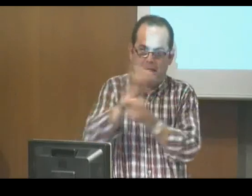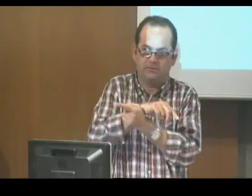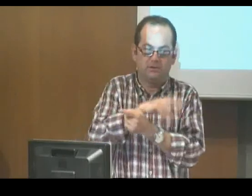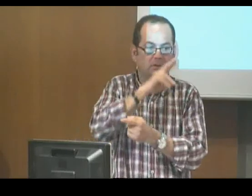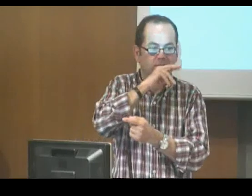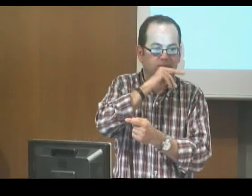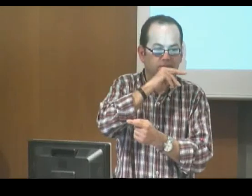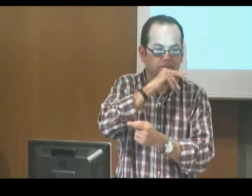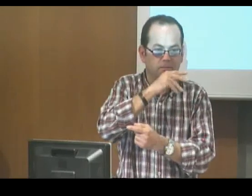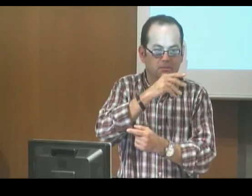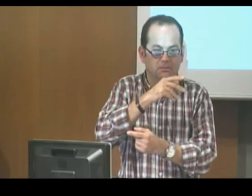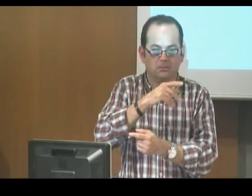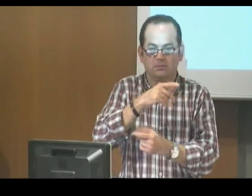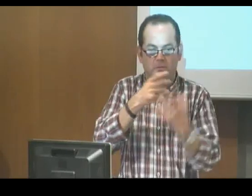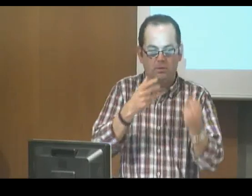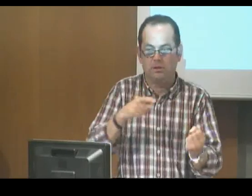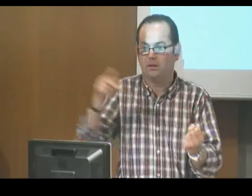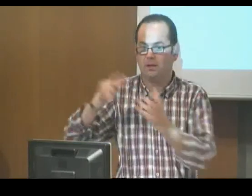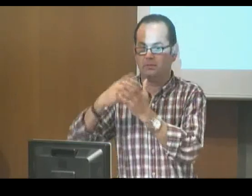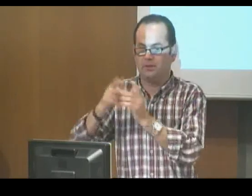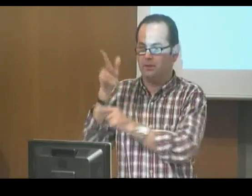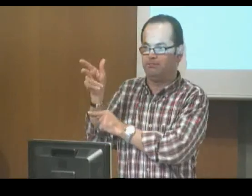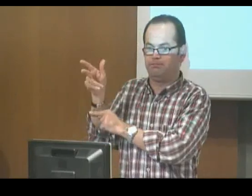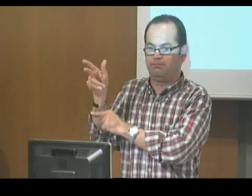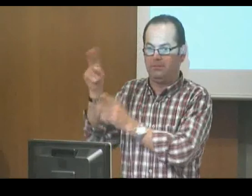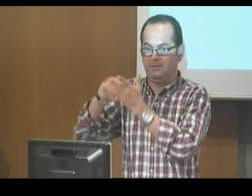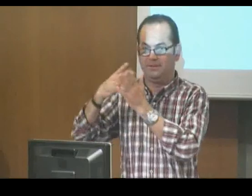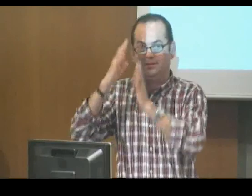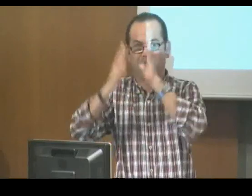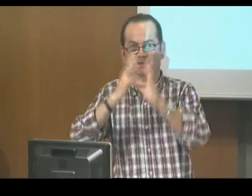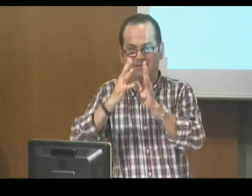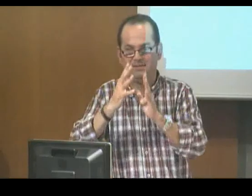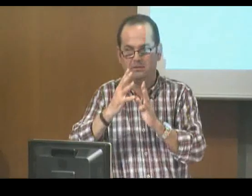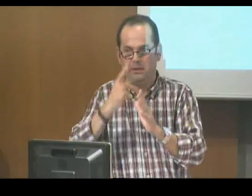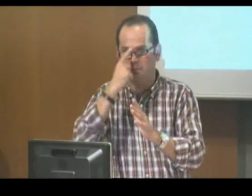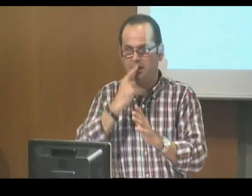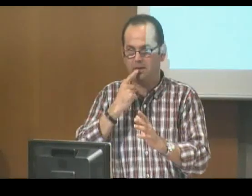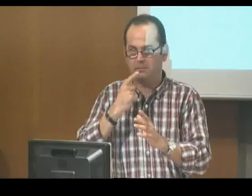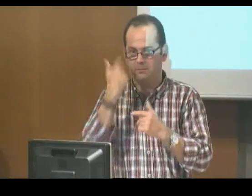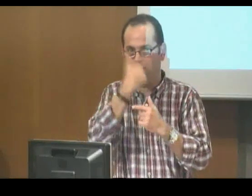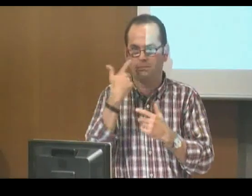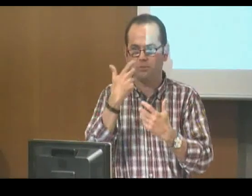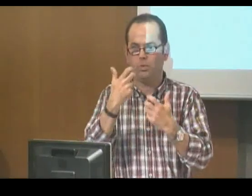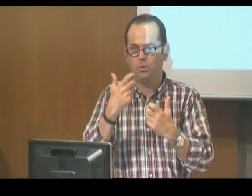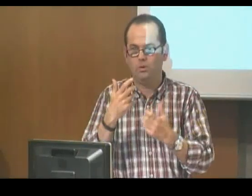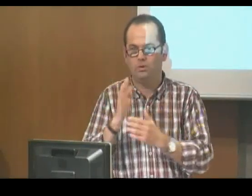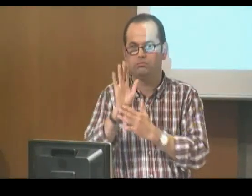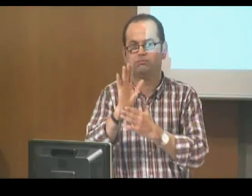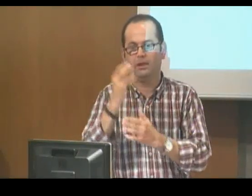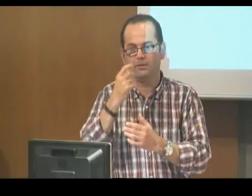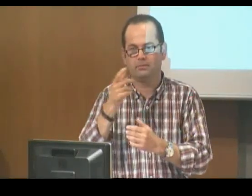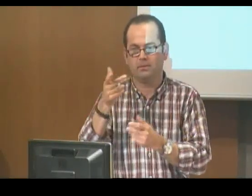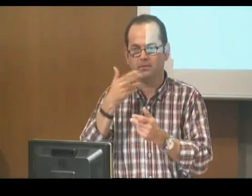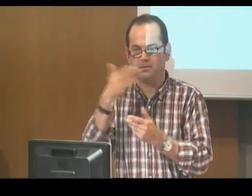fer que els intèrprets s'adhereixin per tal d'enregistrar les seves interpretacions en diferents actes, que després serà material molt valuós